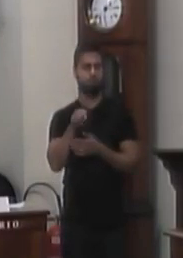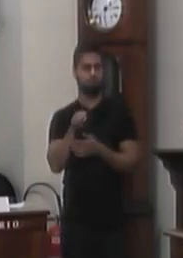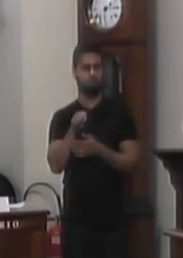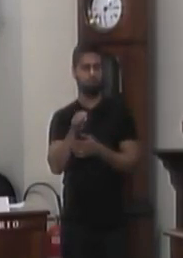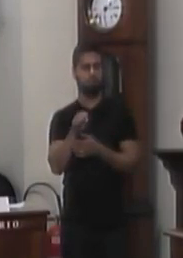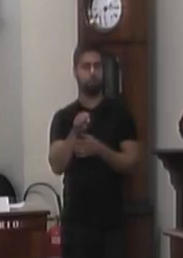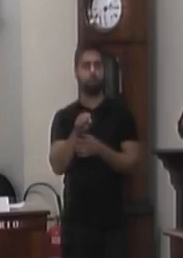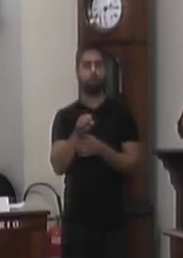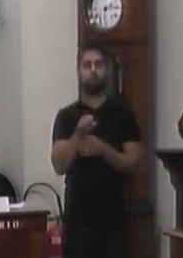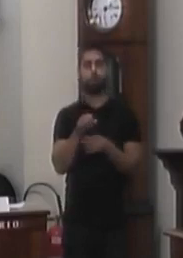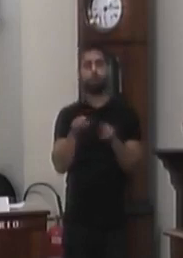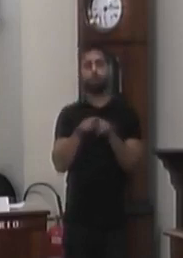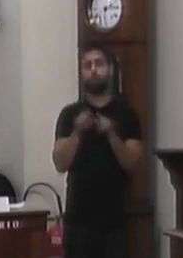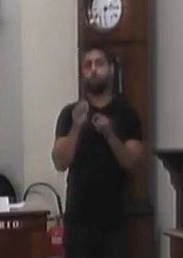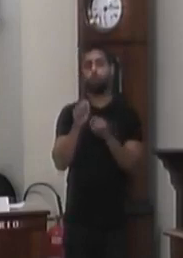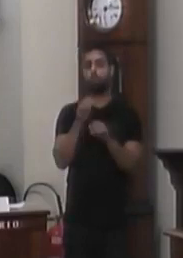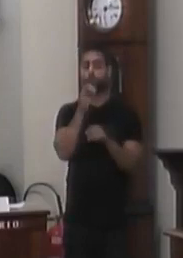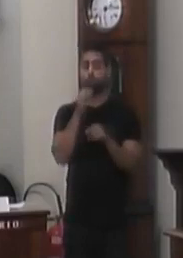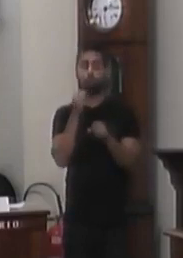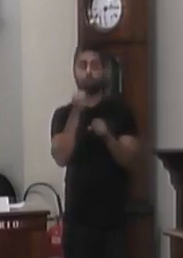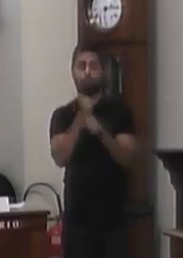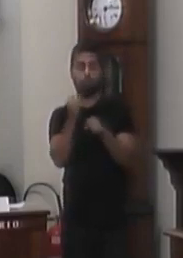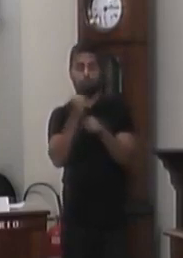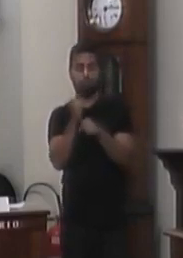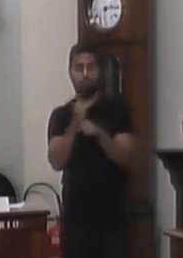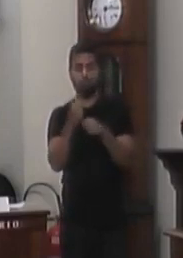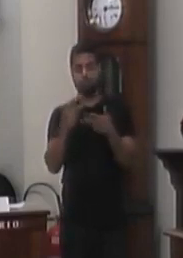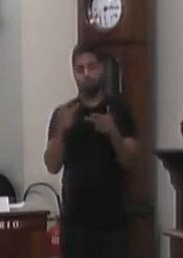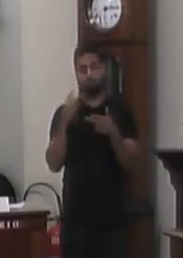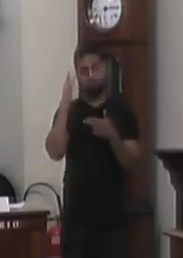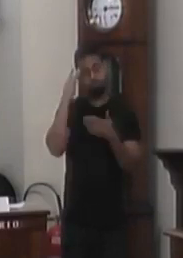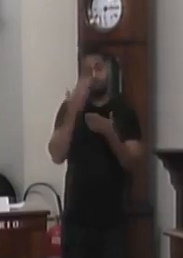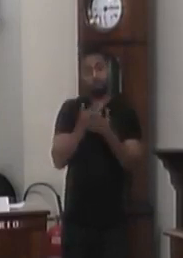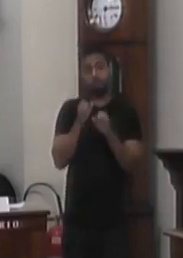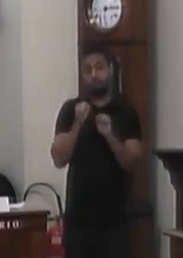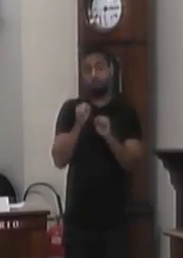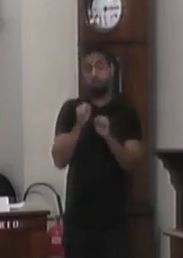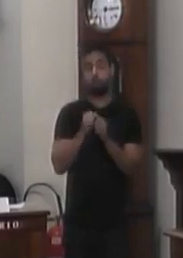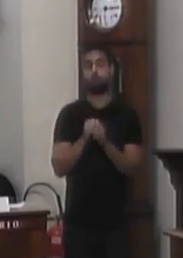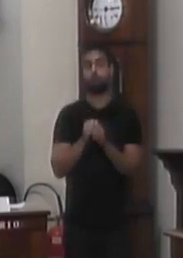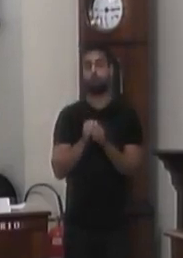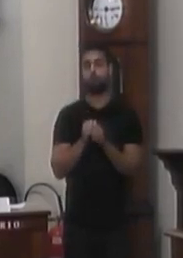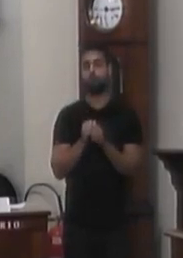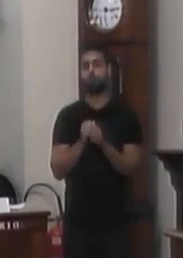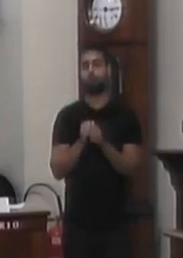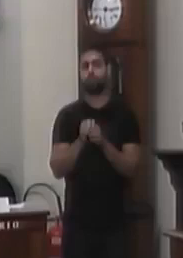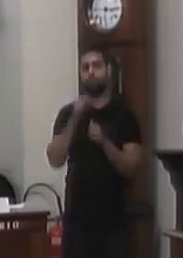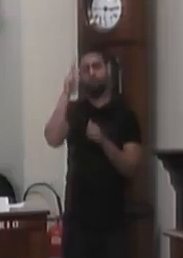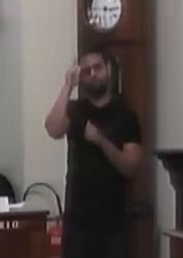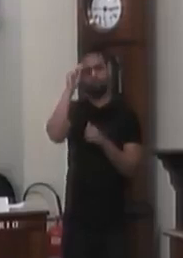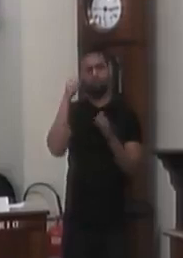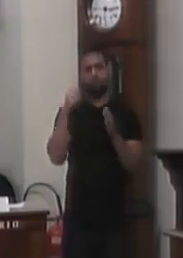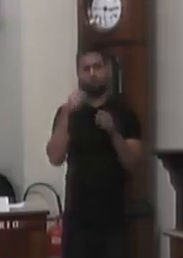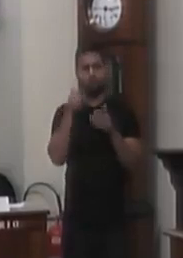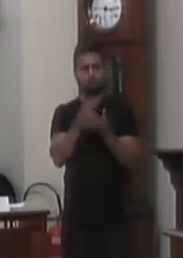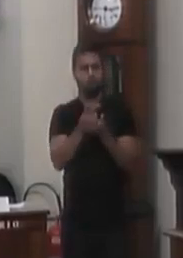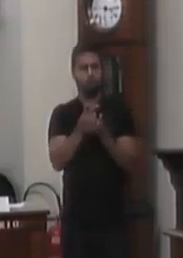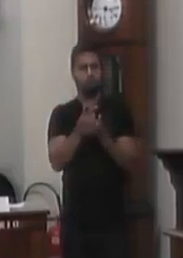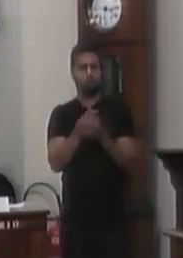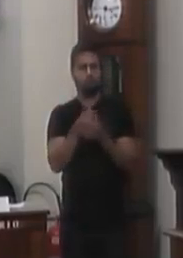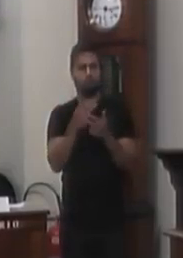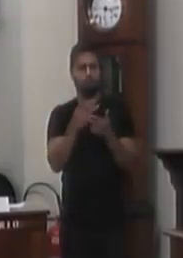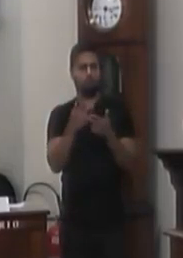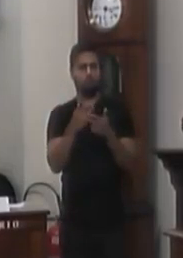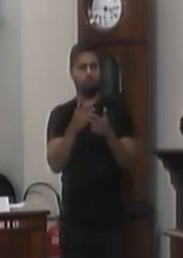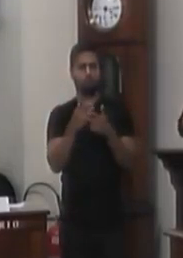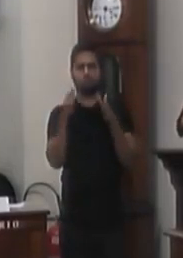parte de investimento, de obra, alguma coisa assim. Eu acredito que tenha sido em relação a isso. A prefeitura comprou algum imóvel?